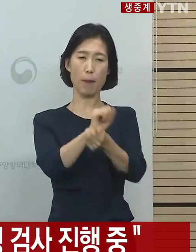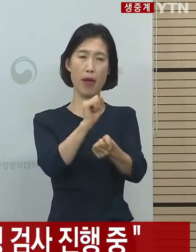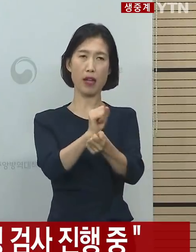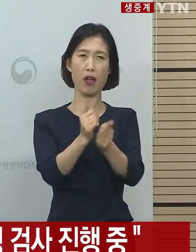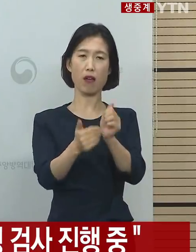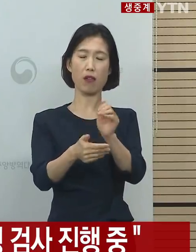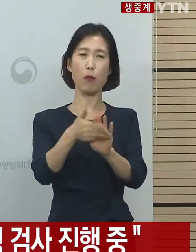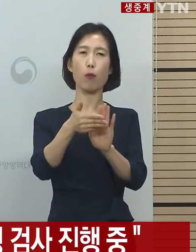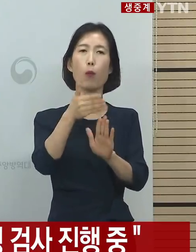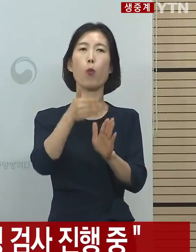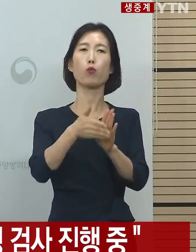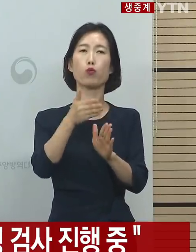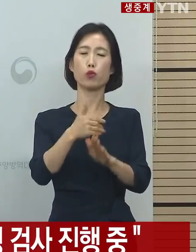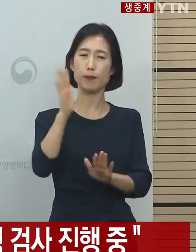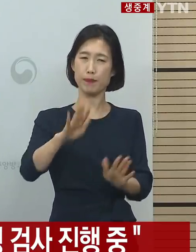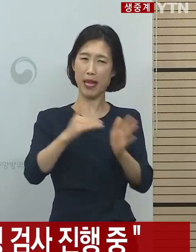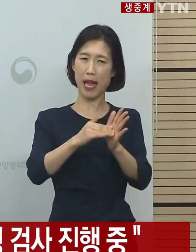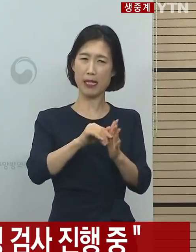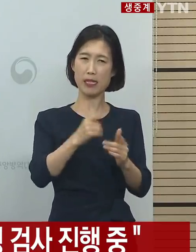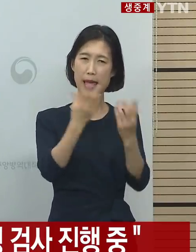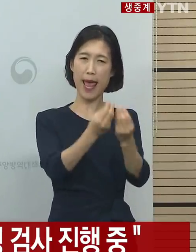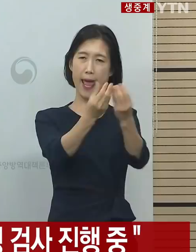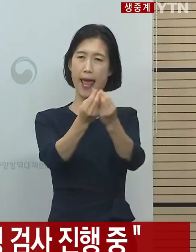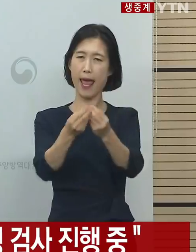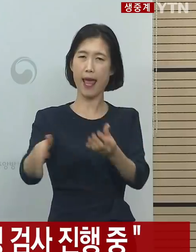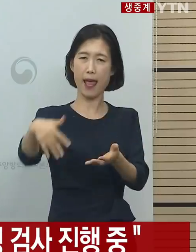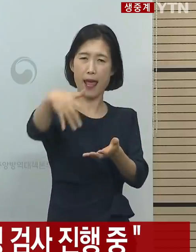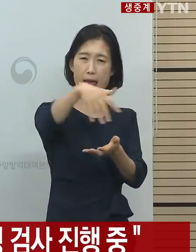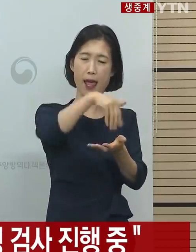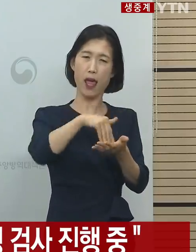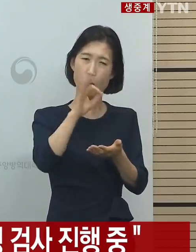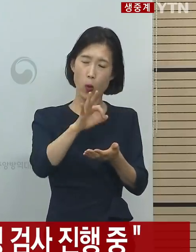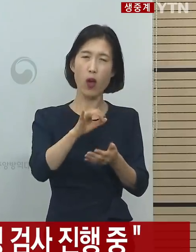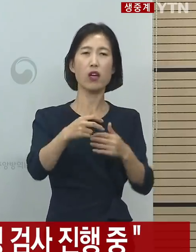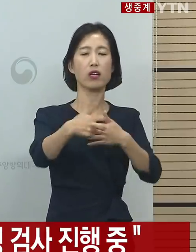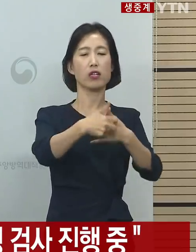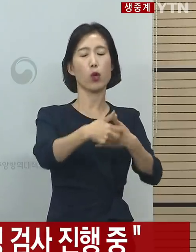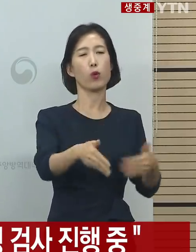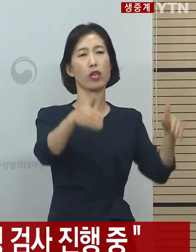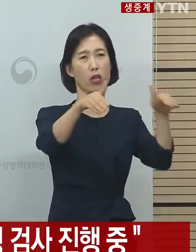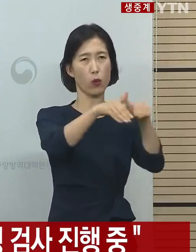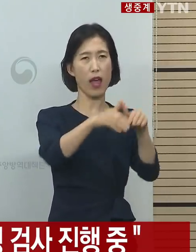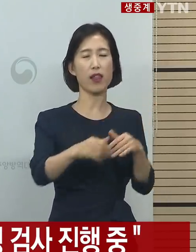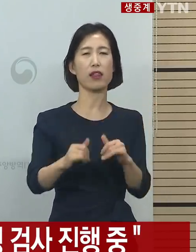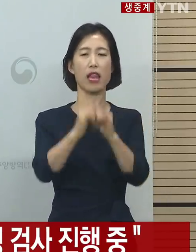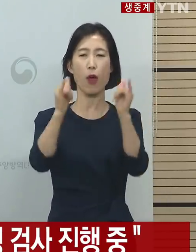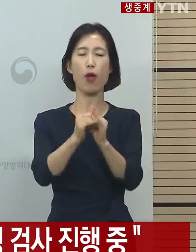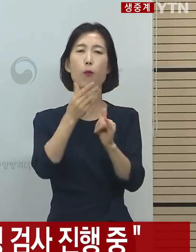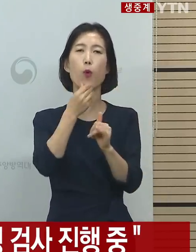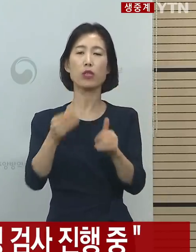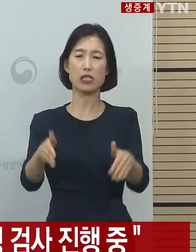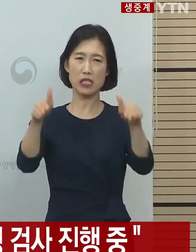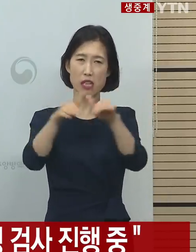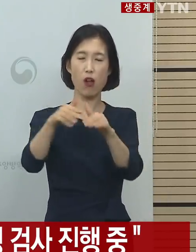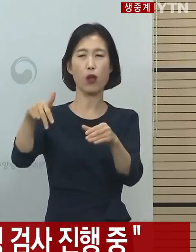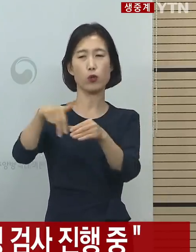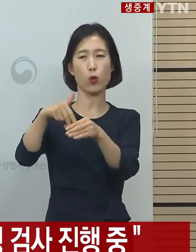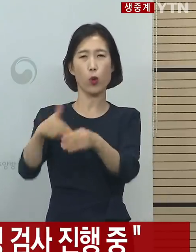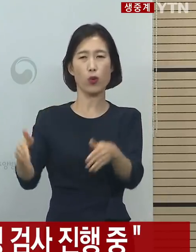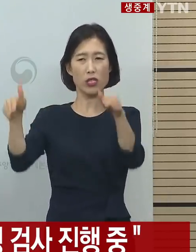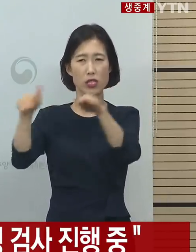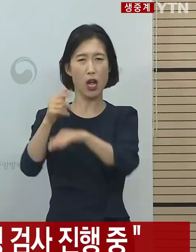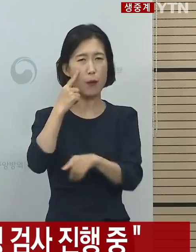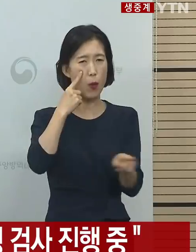중앙방역대책본부는 그간의 발생 사례를 분석한 결과 의료기관, 사회복지시설, 종교시설 등을 중심으로 집단 발병